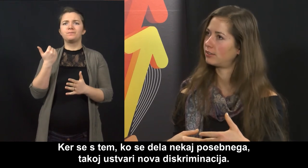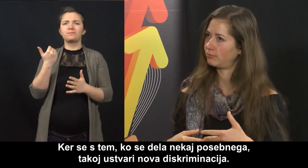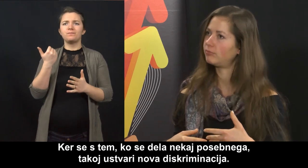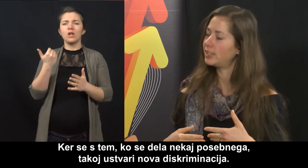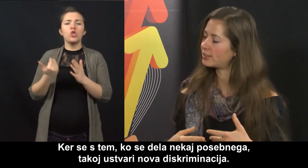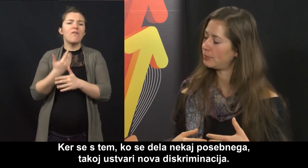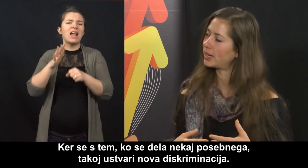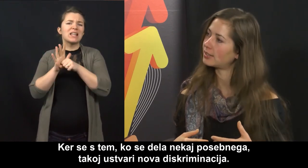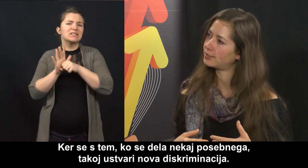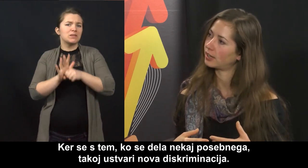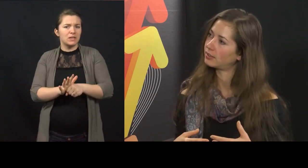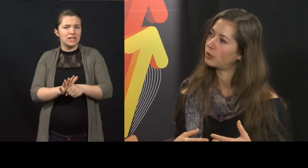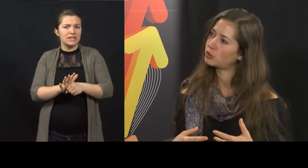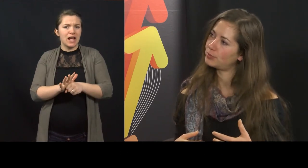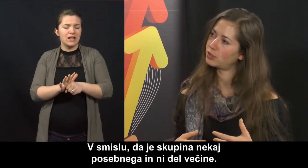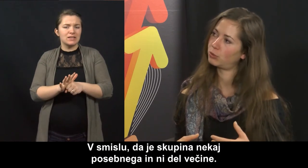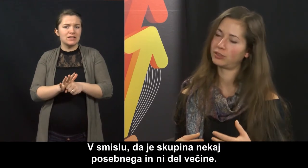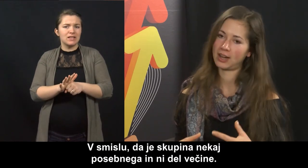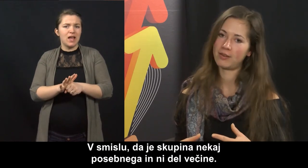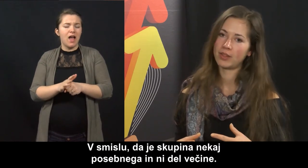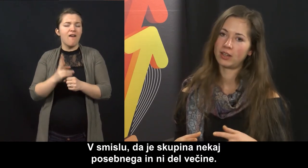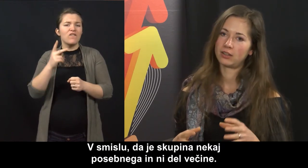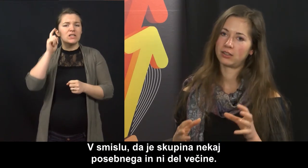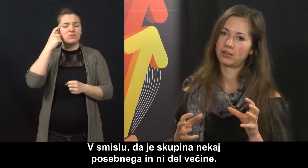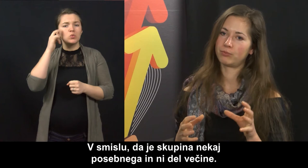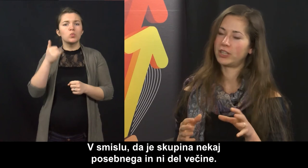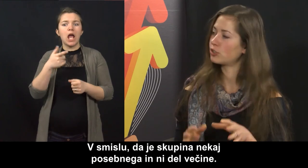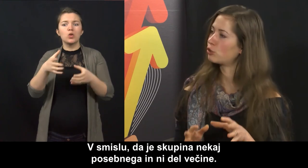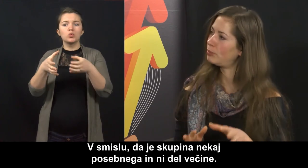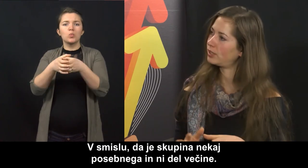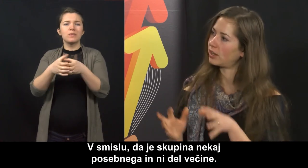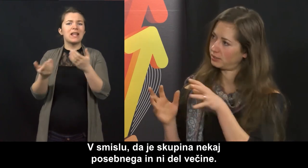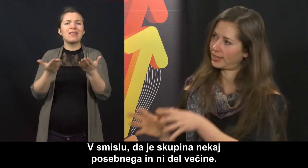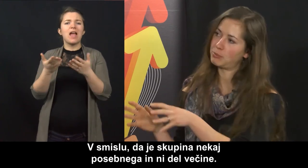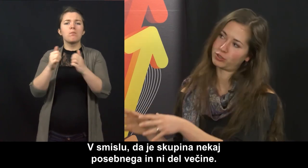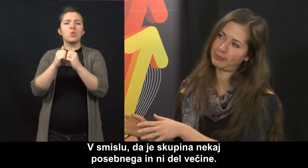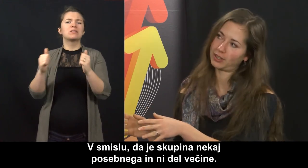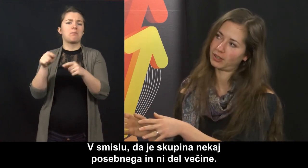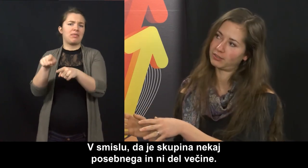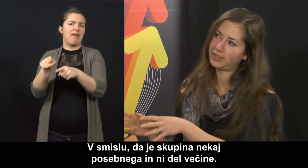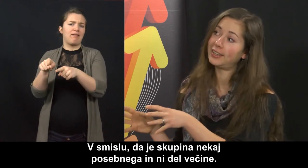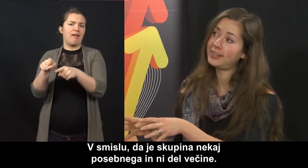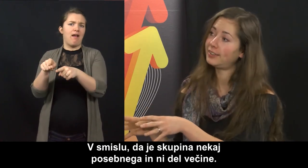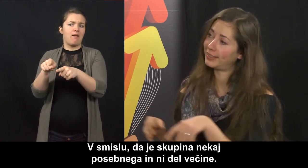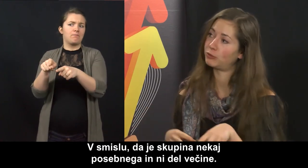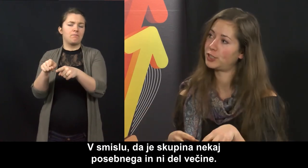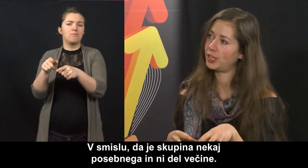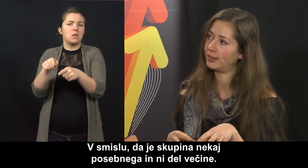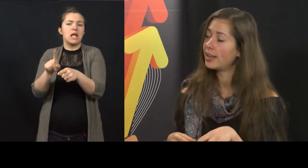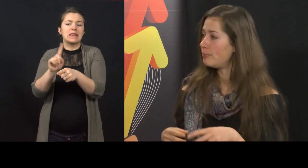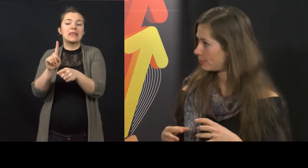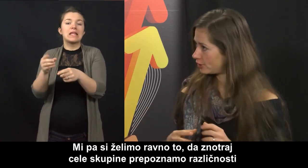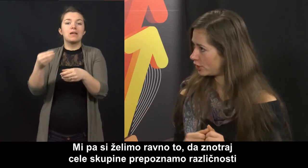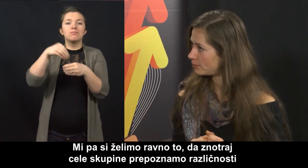nova diskriminacija v smislu, da je skupina nekaj posebnega in ni del